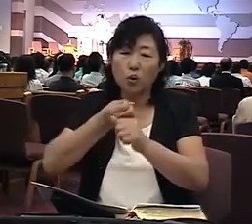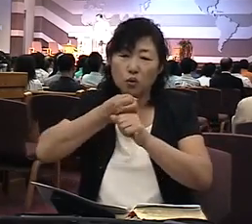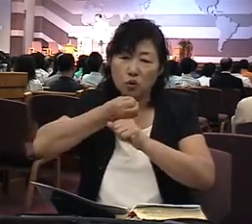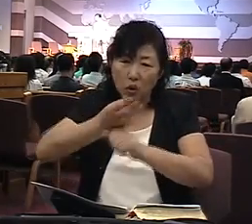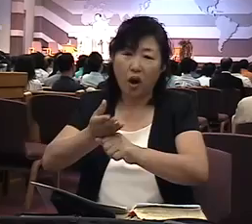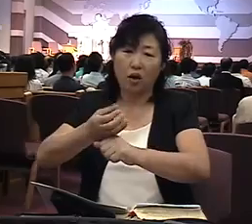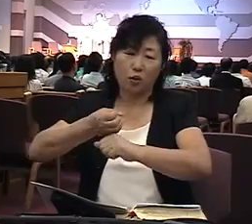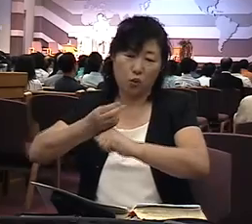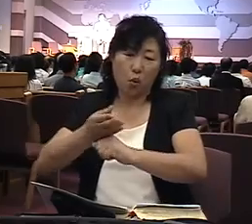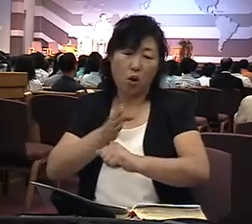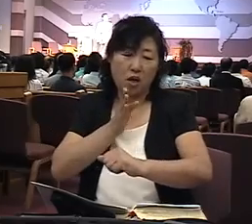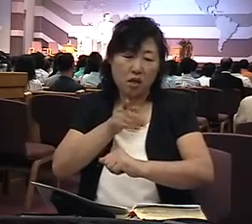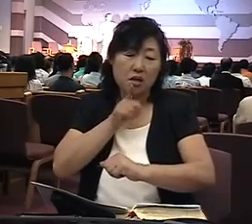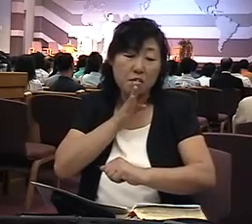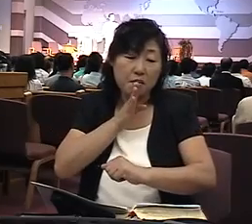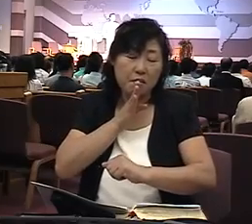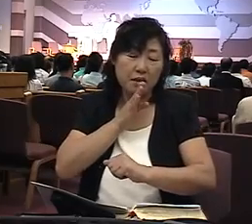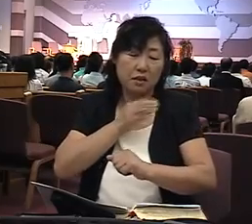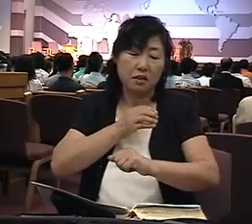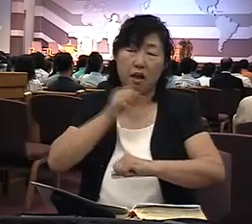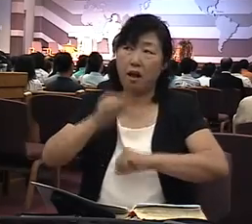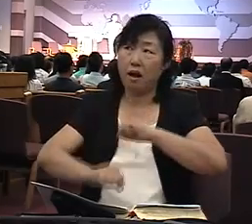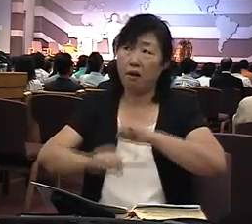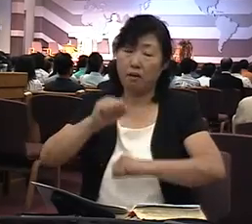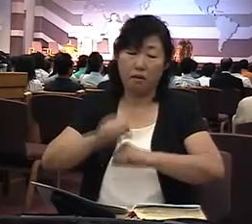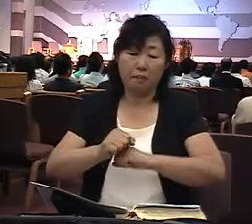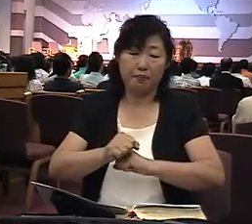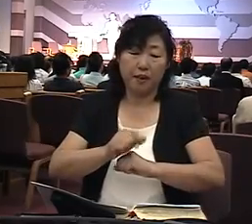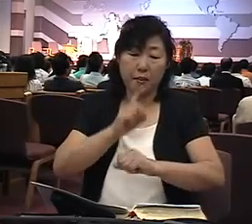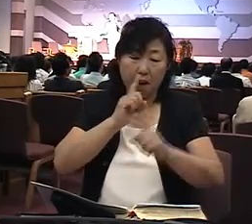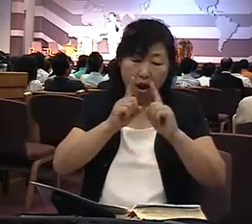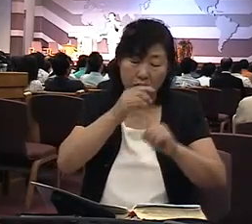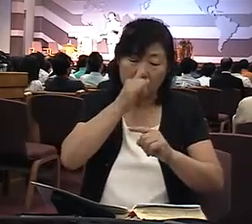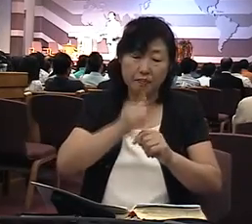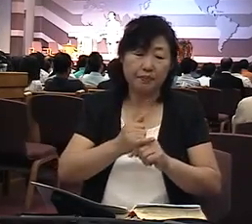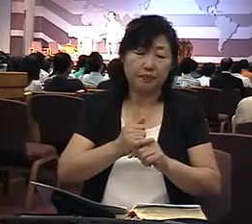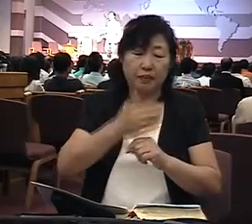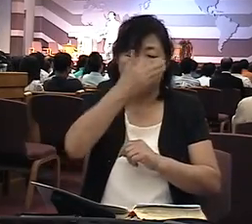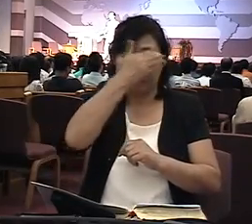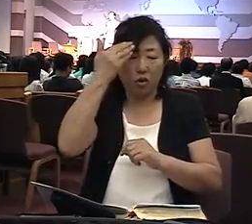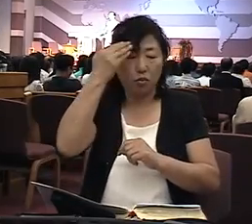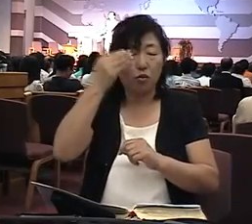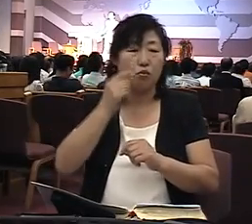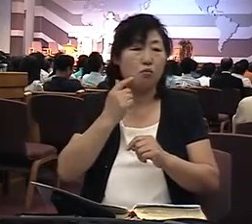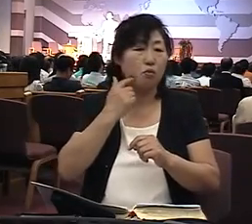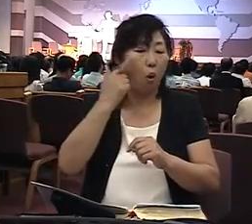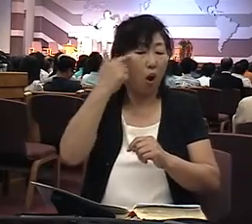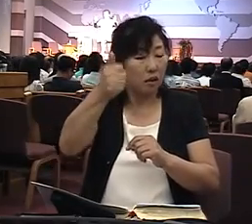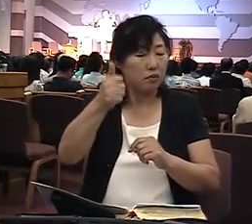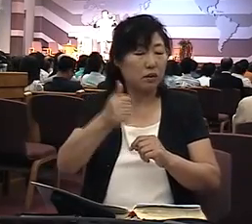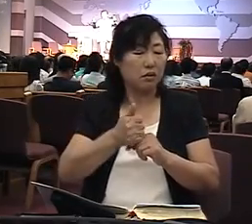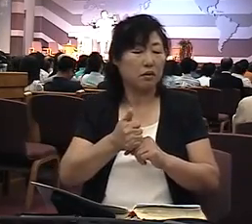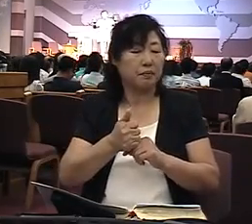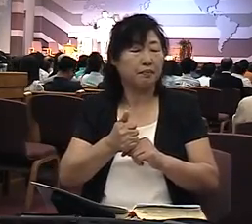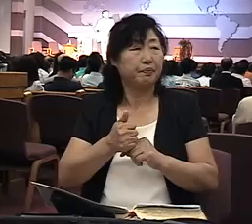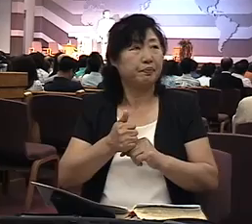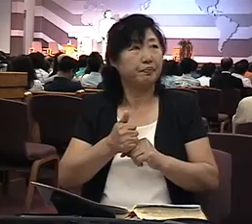반드시 하라고 말씀하시고 있습니다. 교회를 섬기는 젊은 목회자가, 교회는 다른 것도